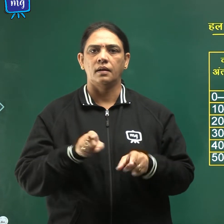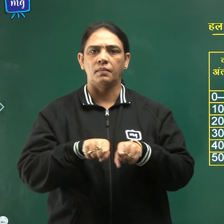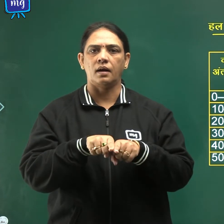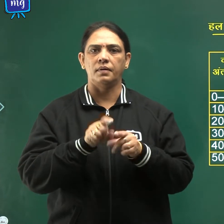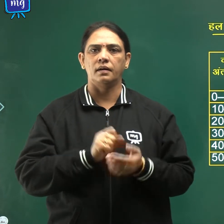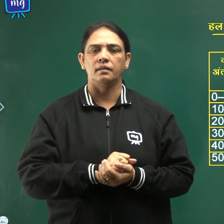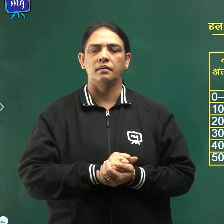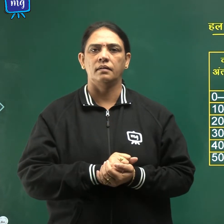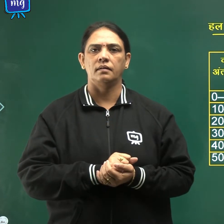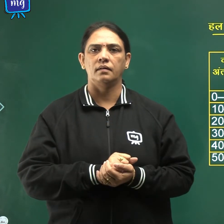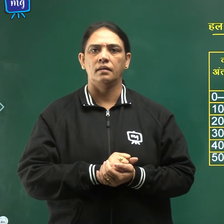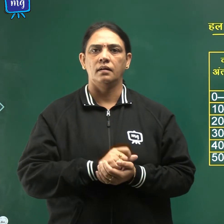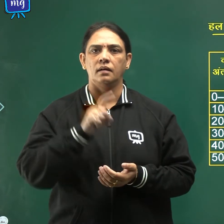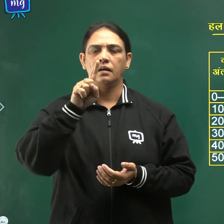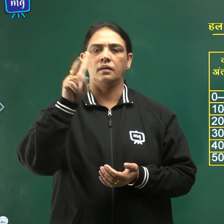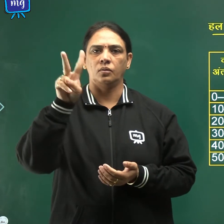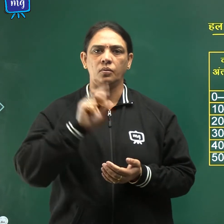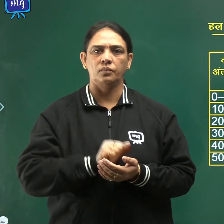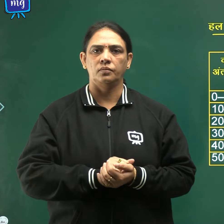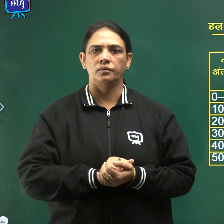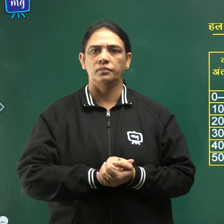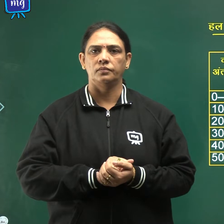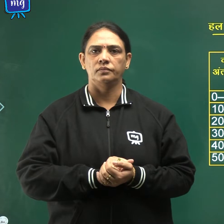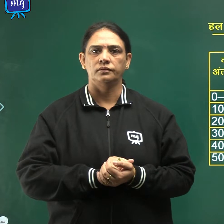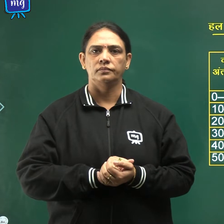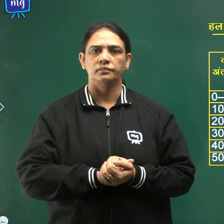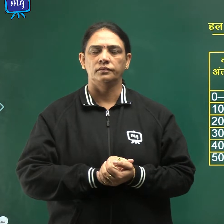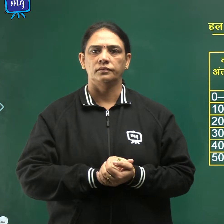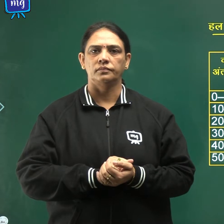बराबर 12,